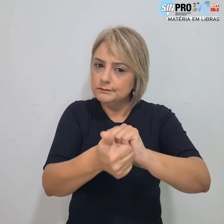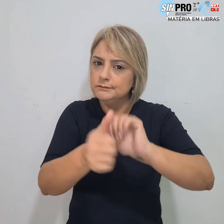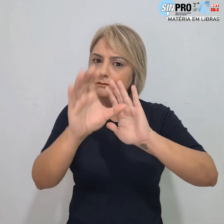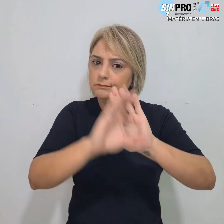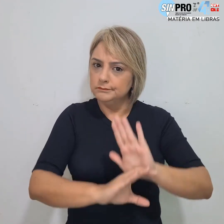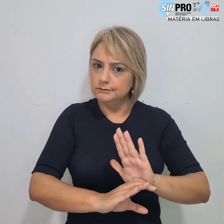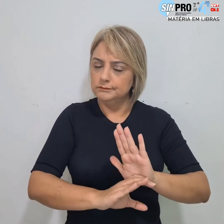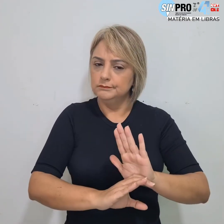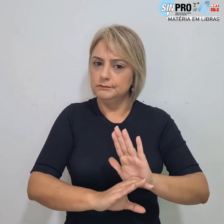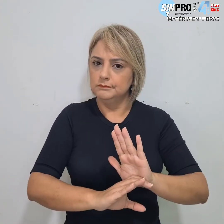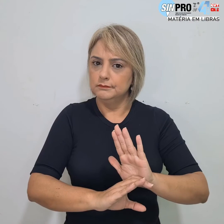curricular.